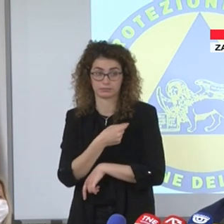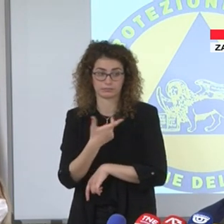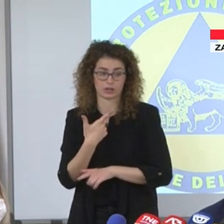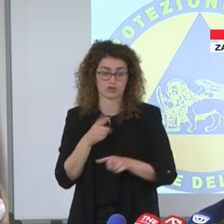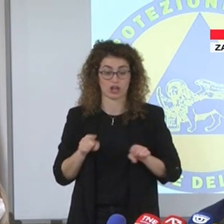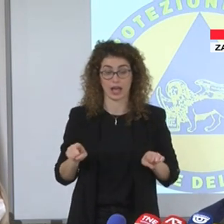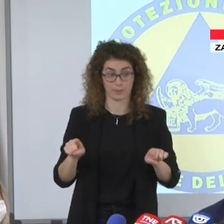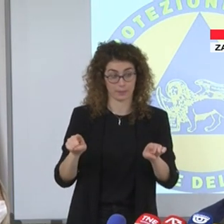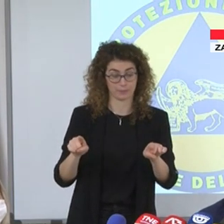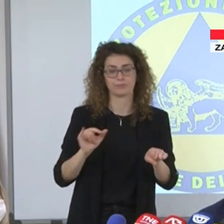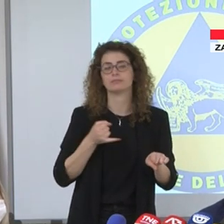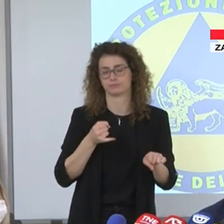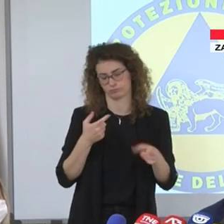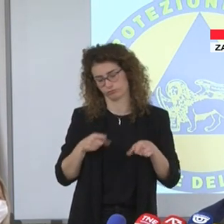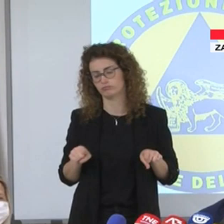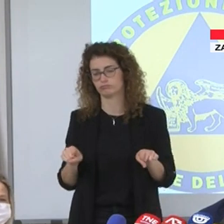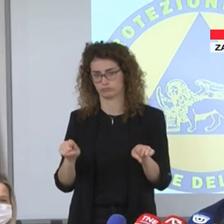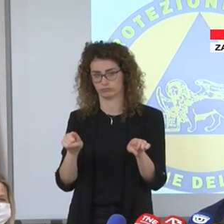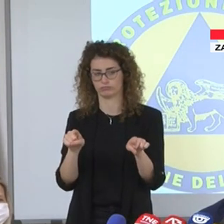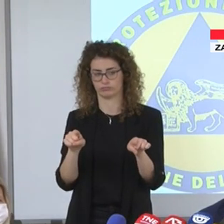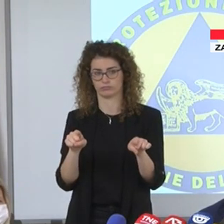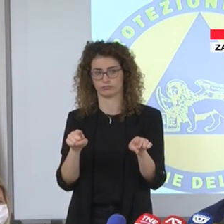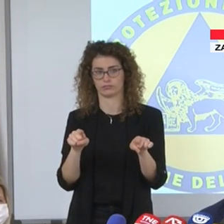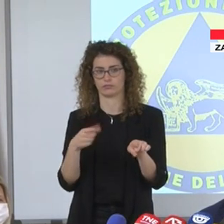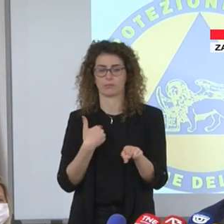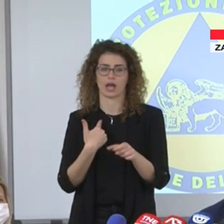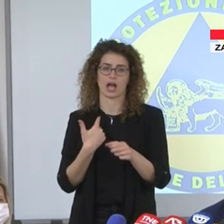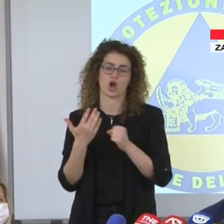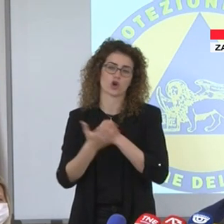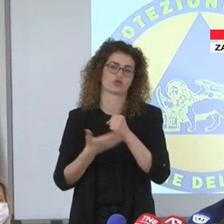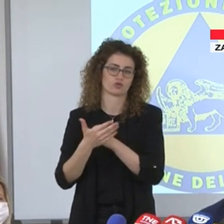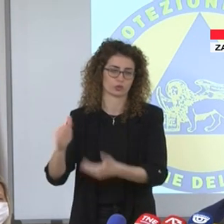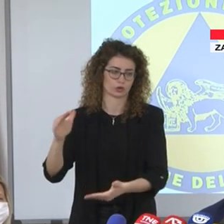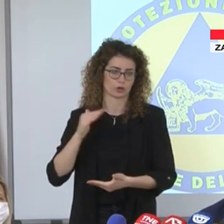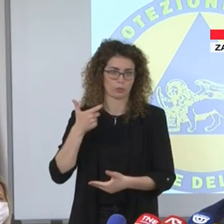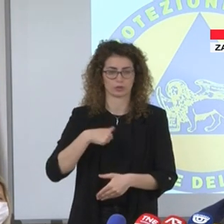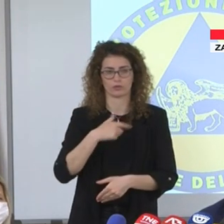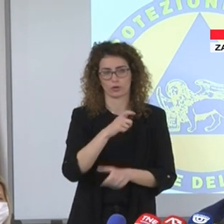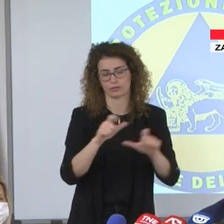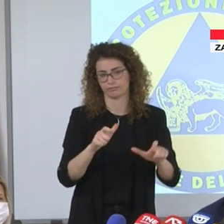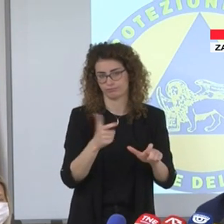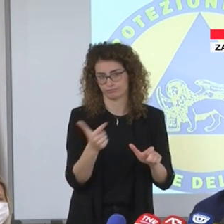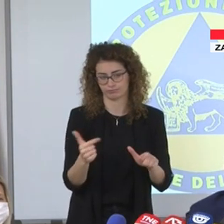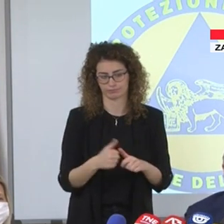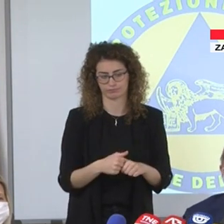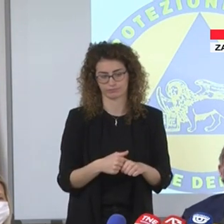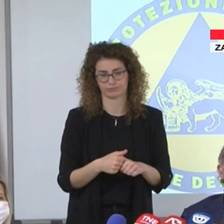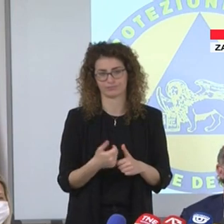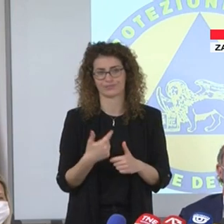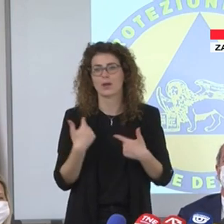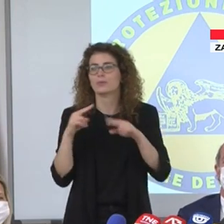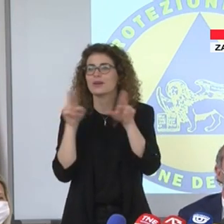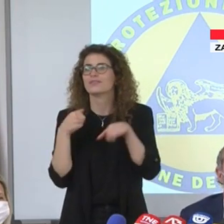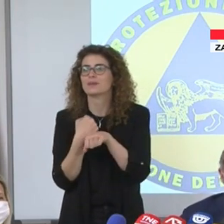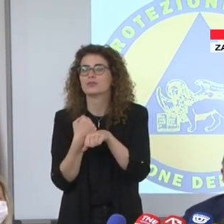in parallelo? Però se arriva, sì, saranno in parallelo, ma con gli arrivi di giugno poi, perché adesso non abbiamo vaccini. Pensate, abbiamo le farmacie